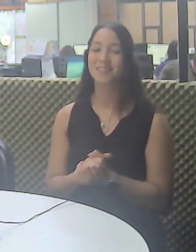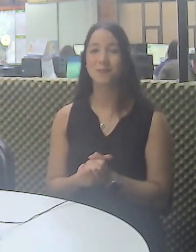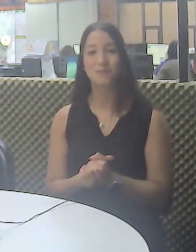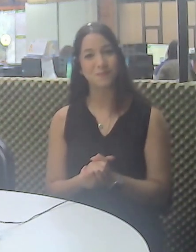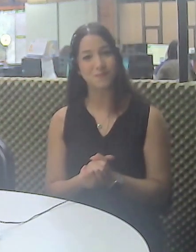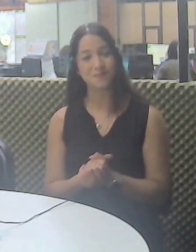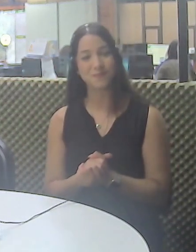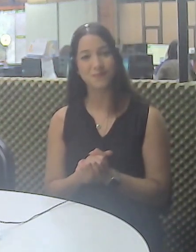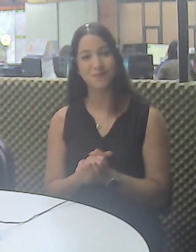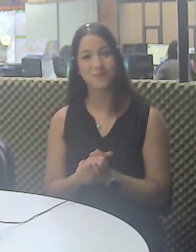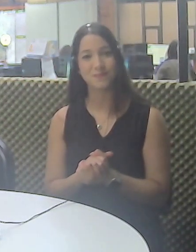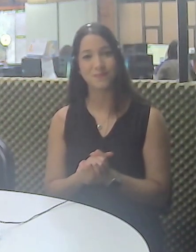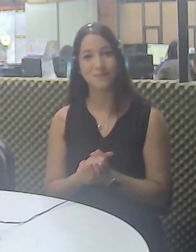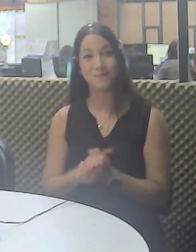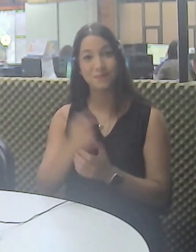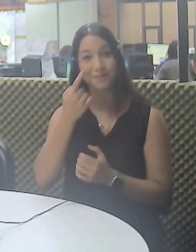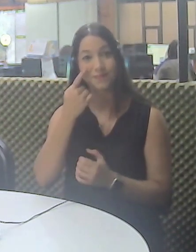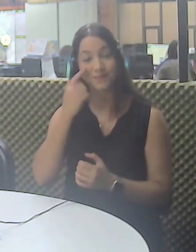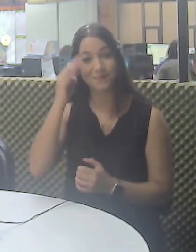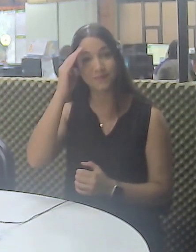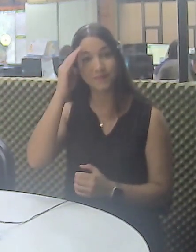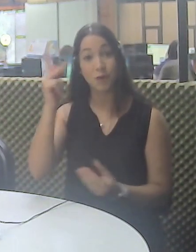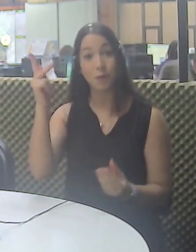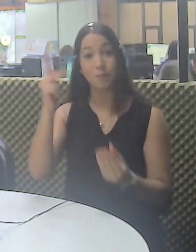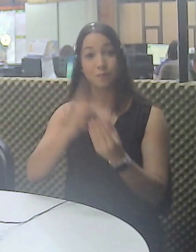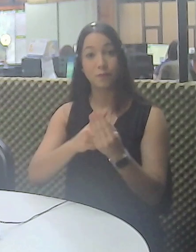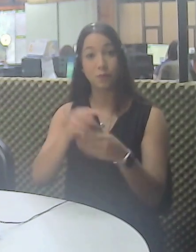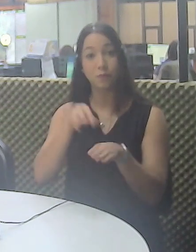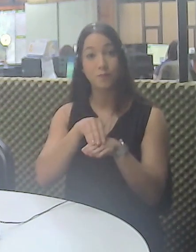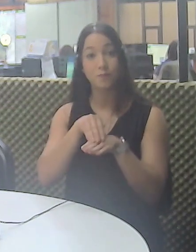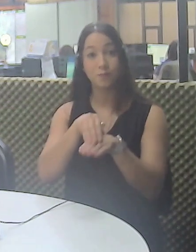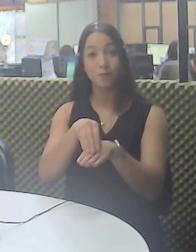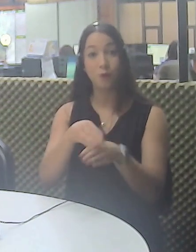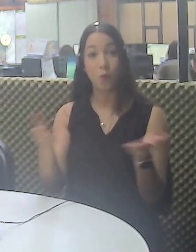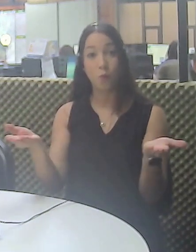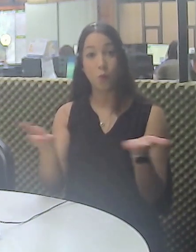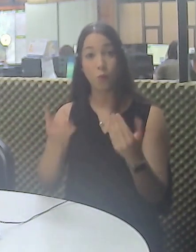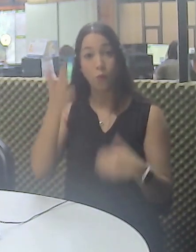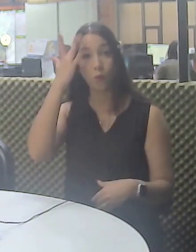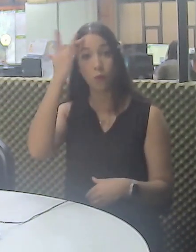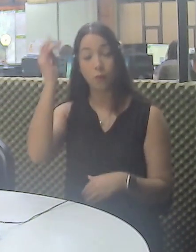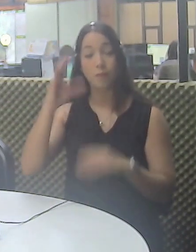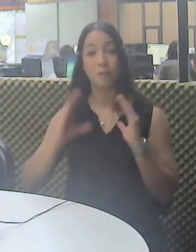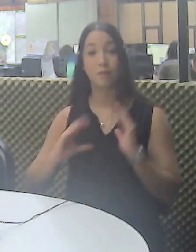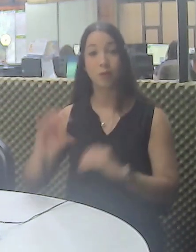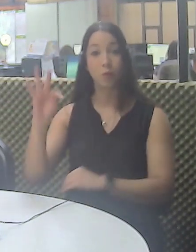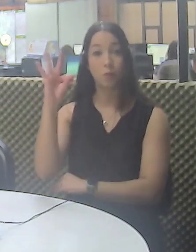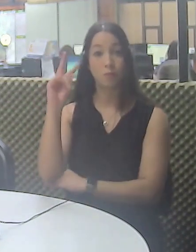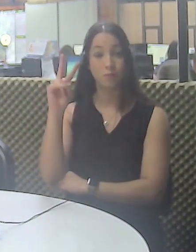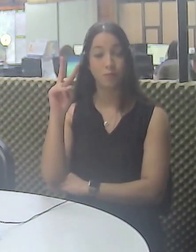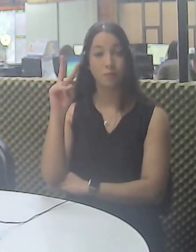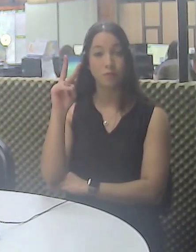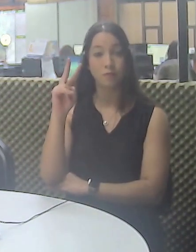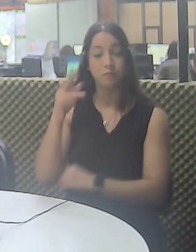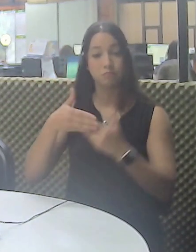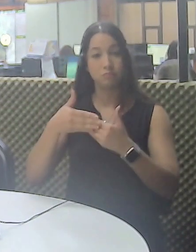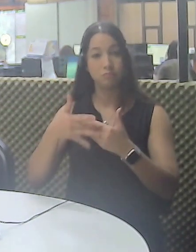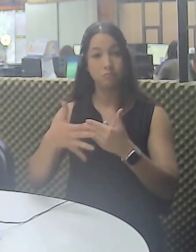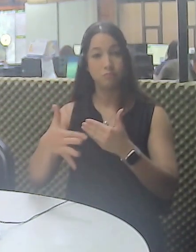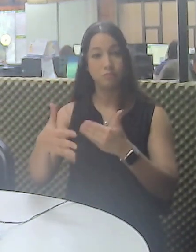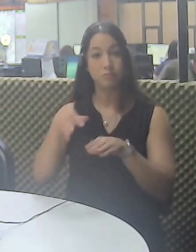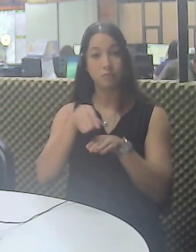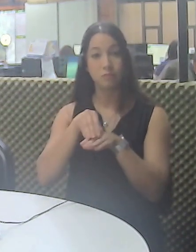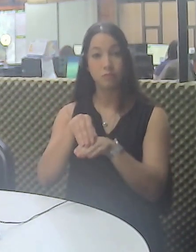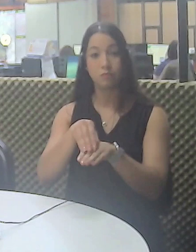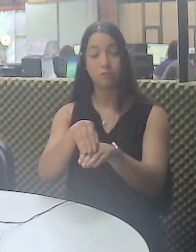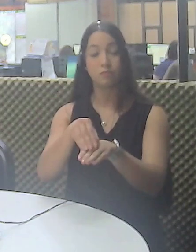notícias. Vamos aos destaques. Procon Móvel, hoje e amanhã tem atendimento na Praça Tubal Vilela. Nos demais dias da semana, o veículo